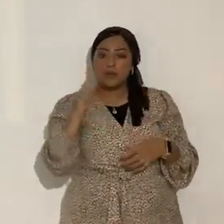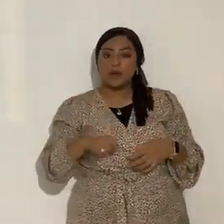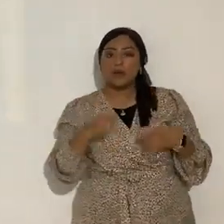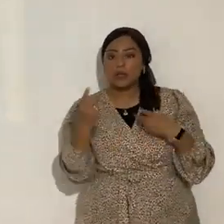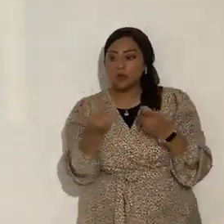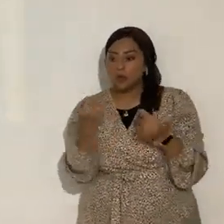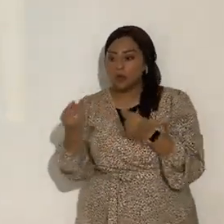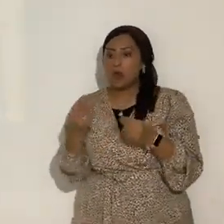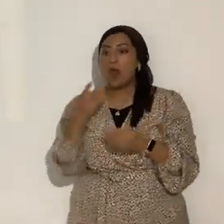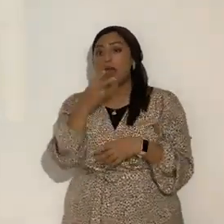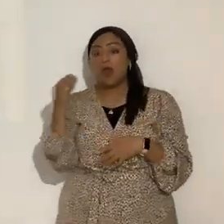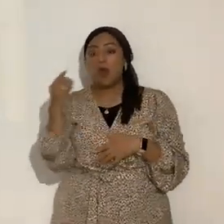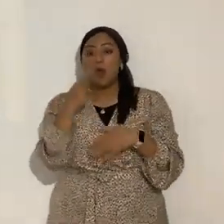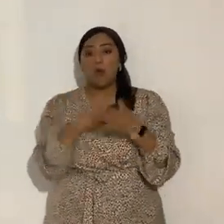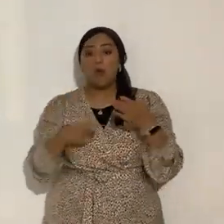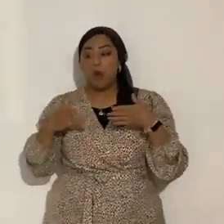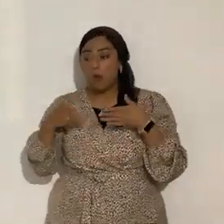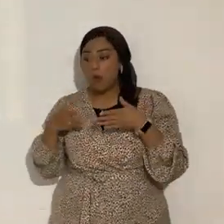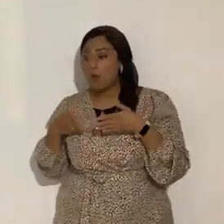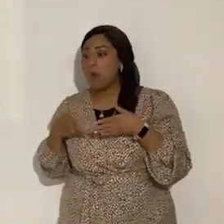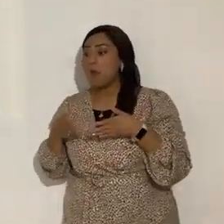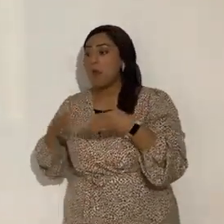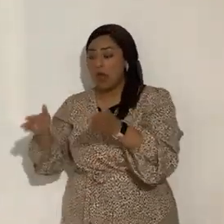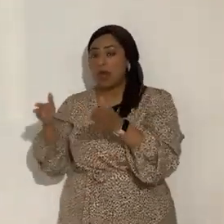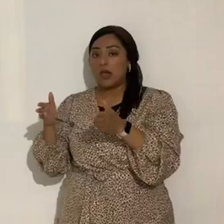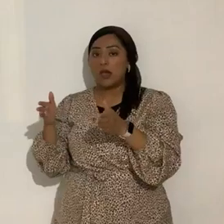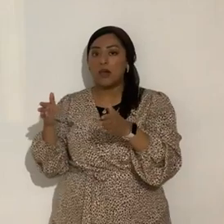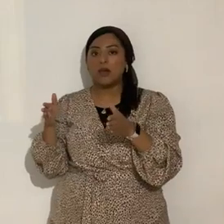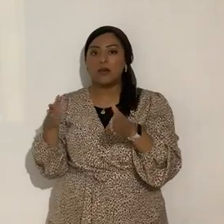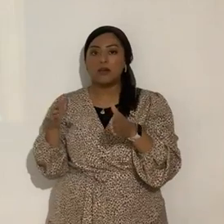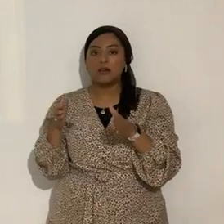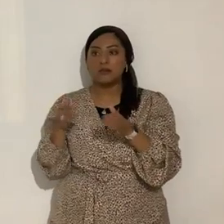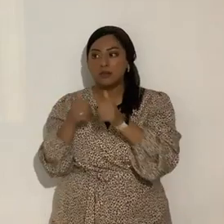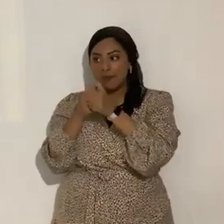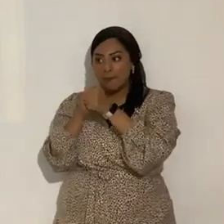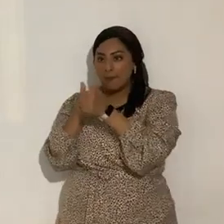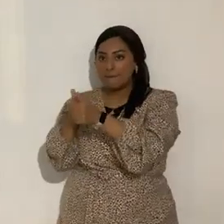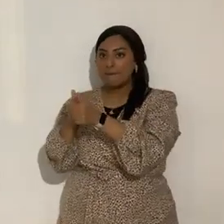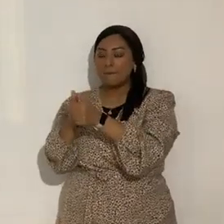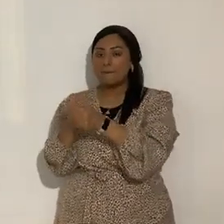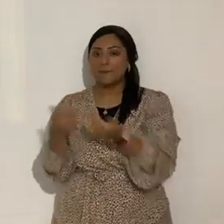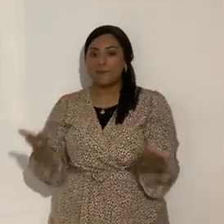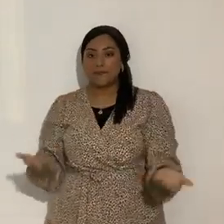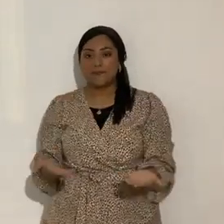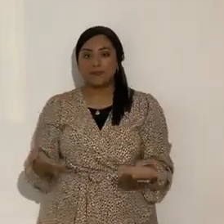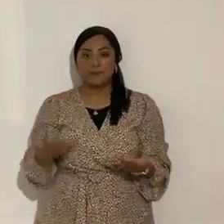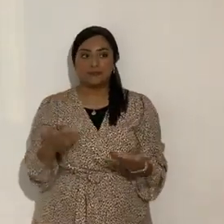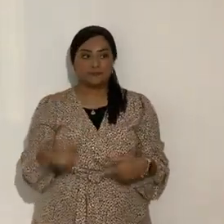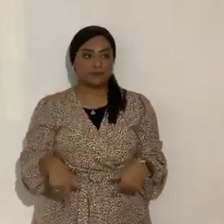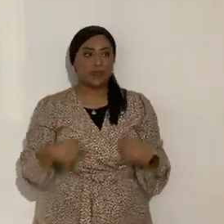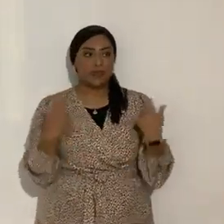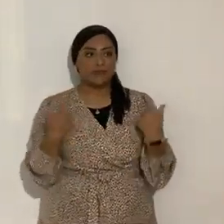por qué camino. Lógico, el camino es Él, ¿verdad? Bendito Yahshua. ¿Cómo nos debemos de conducir en esta vida?